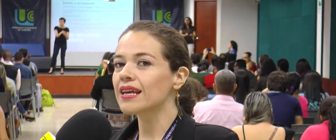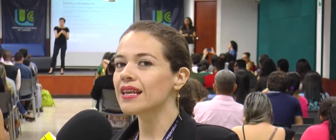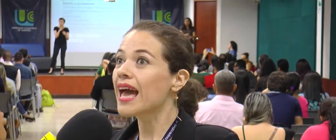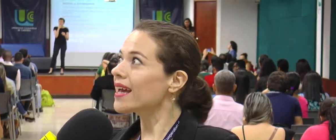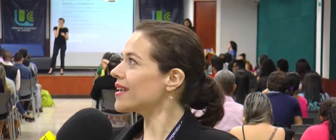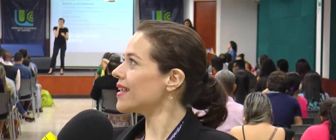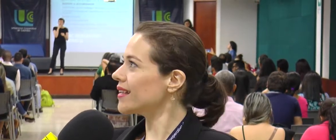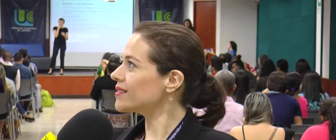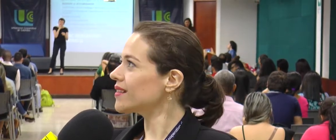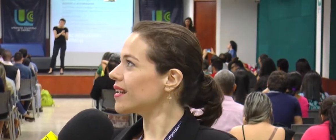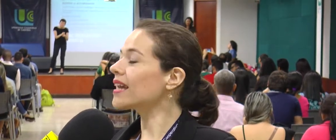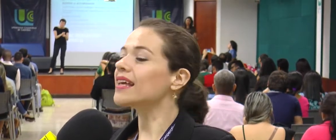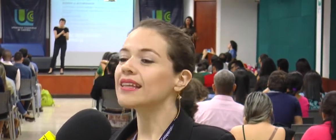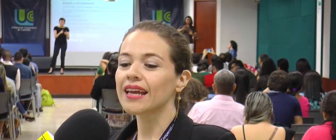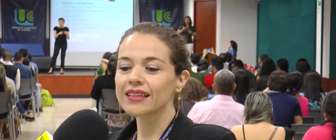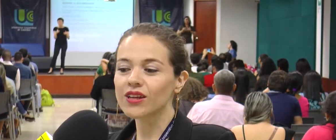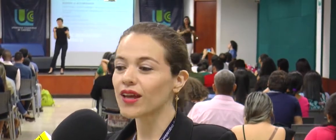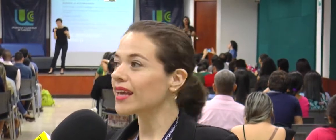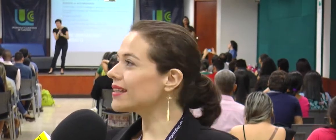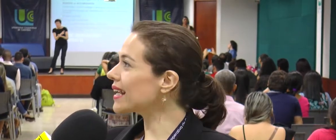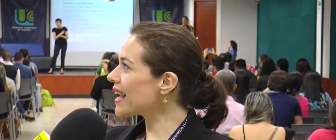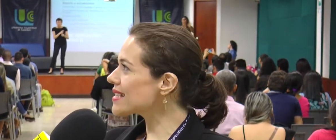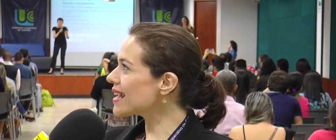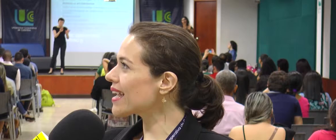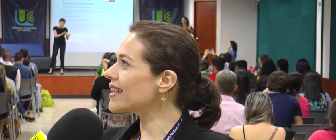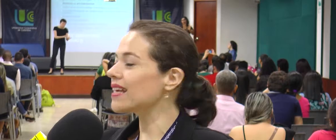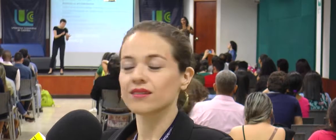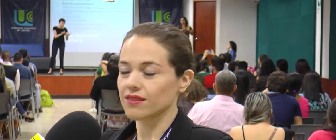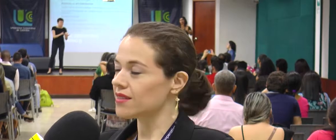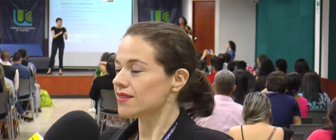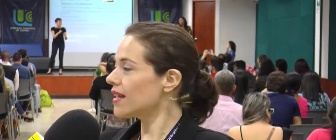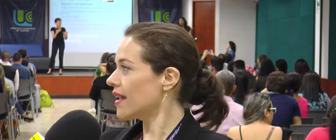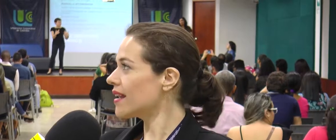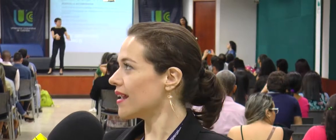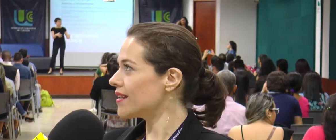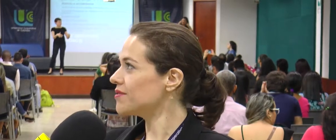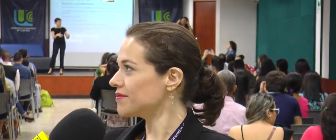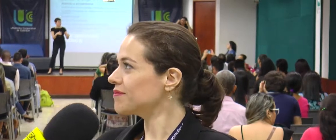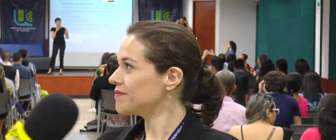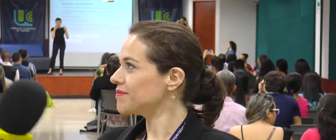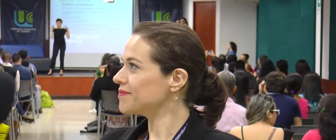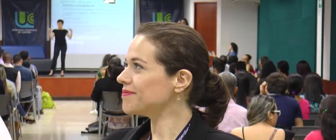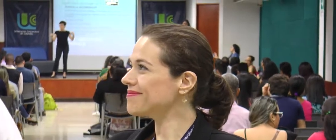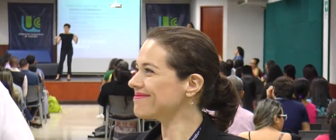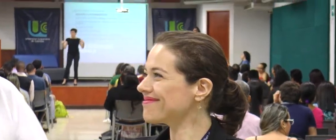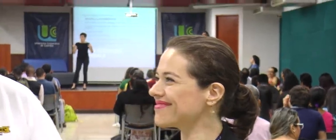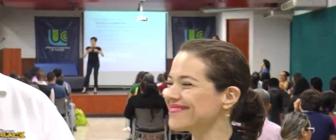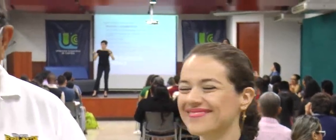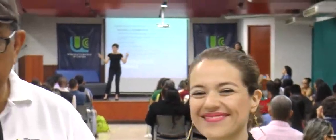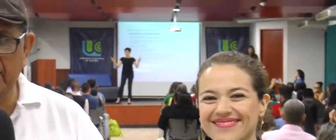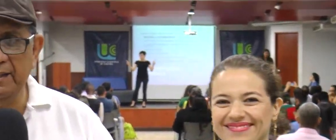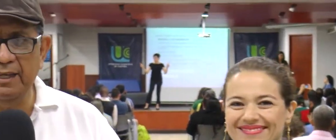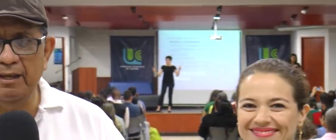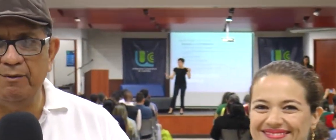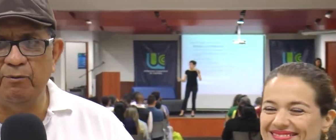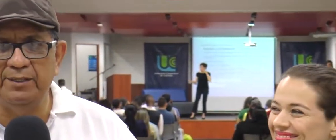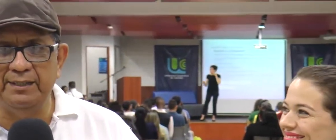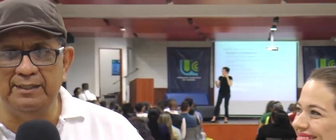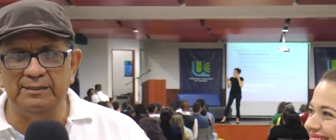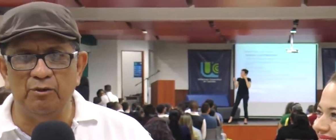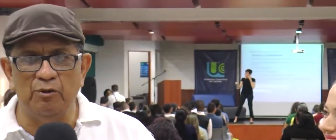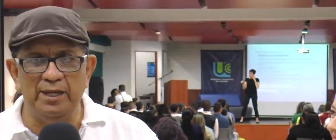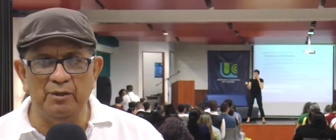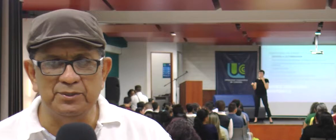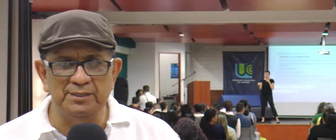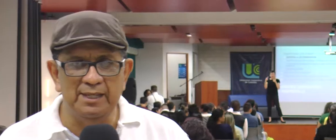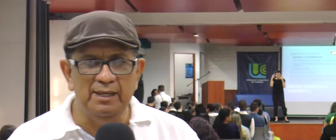y la equidad de género, la equidad de raza, la equidad en general. María Lozano, ella es la decana de la Facultad